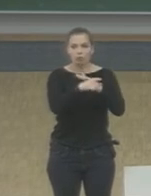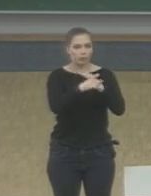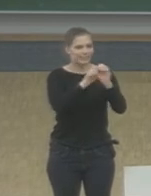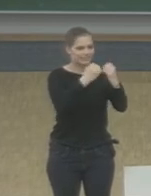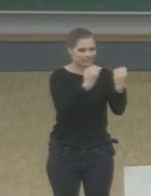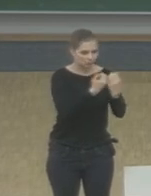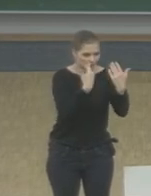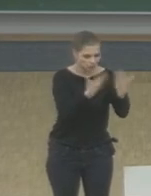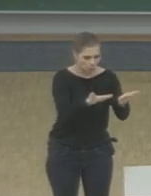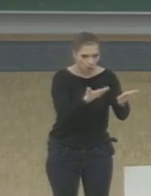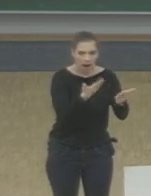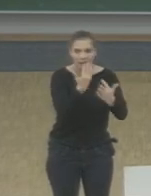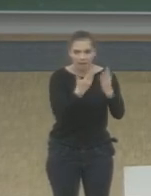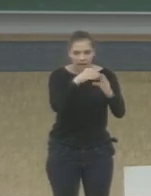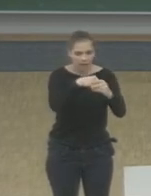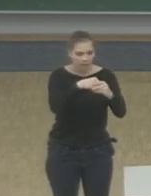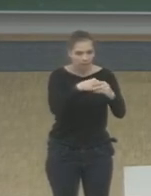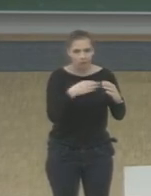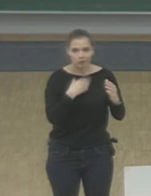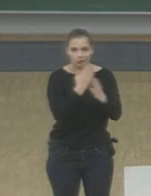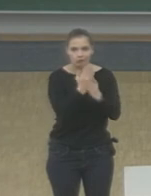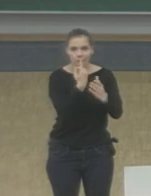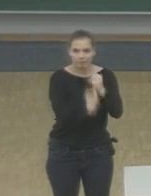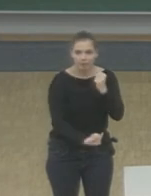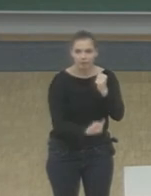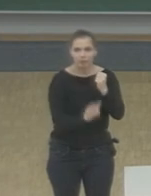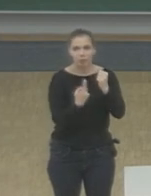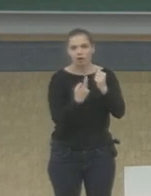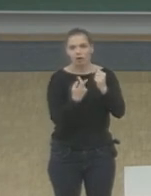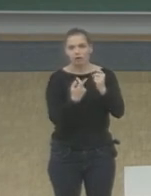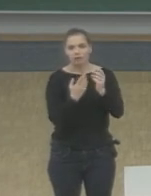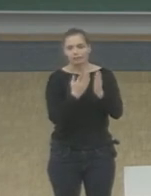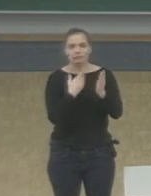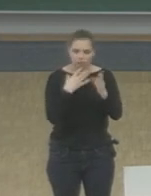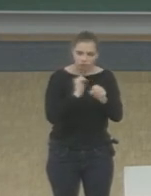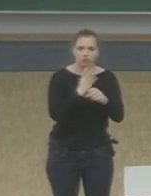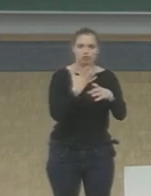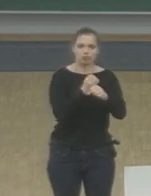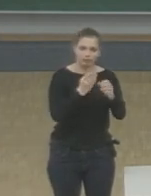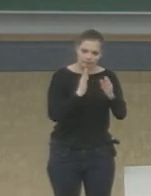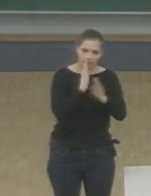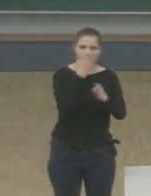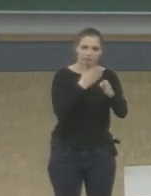der Situation oder an der Mathematikhaltigkeit der Beschreibung der Situation zu scheitern.